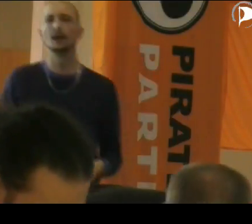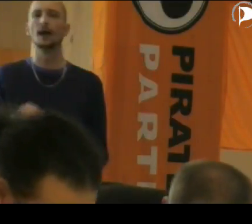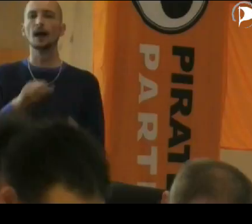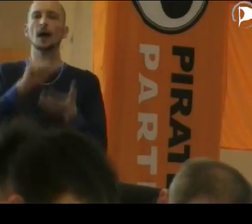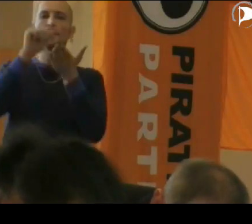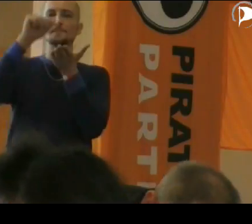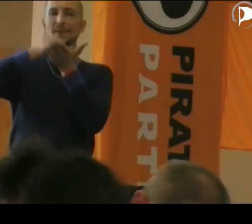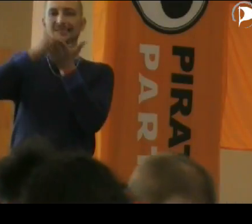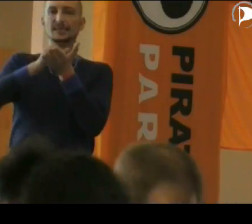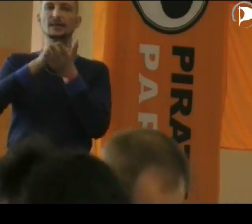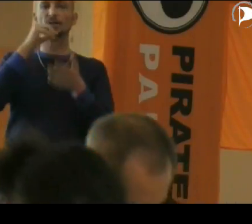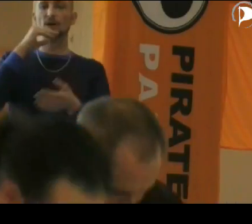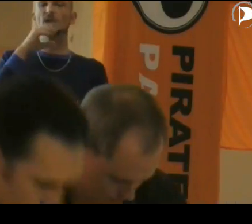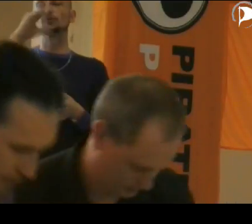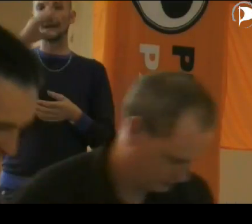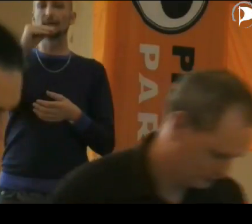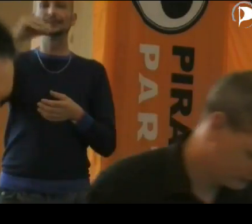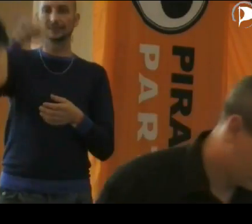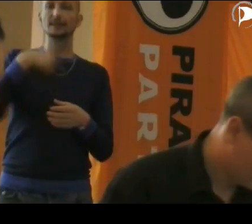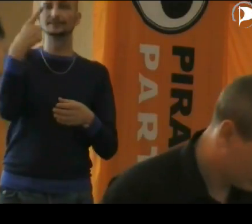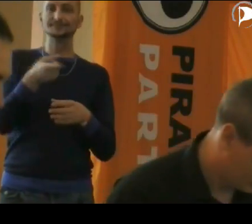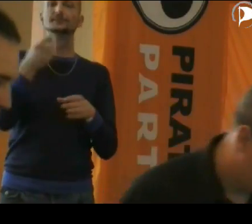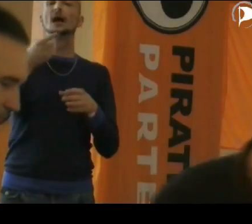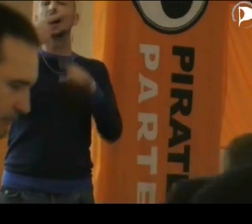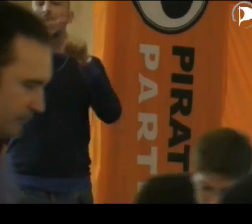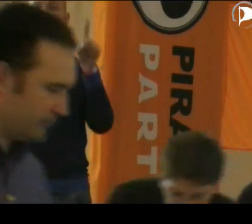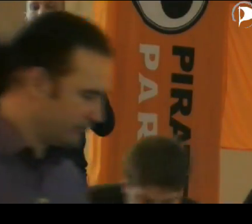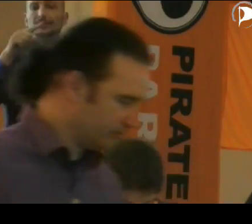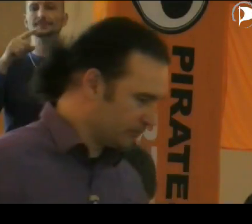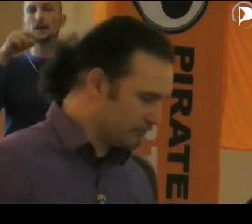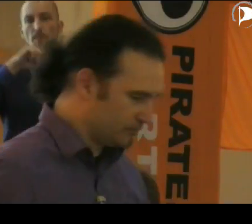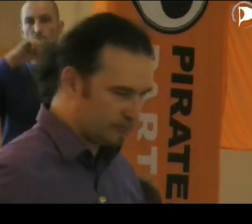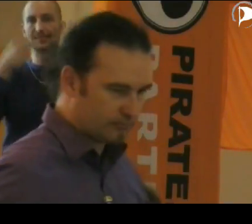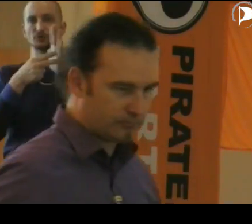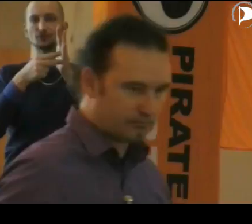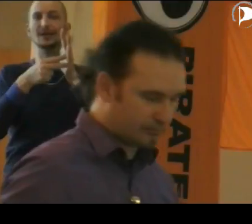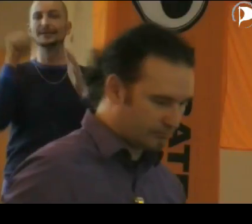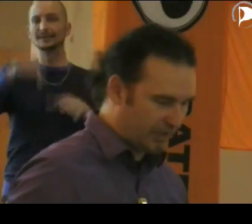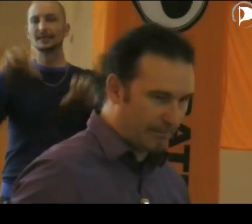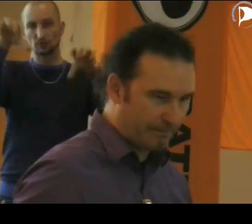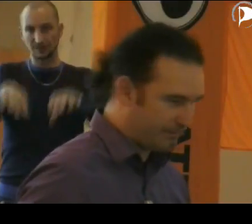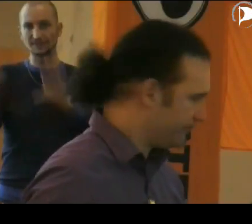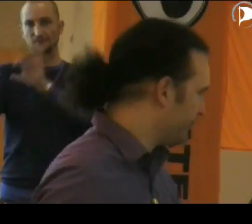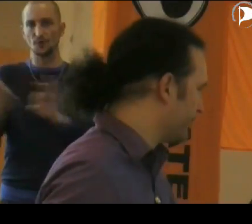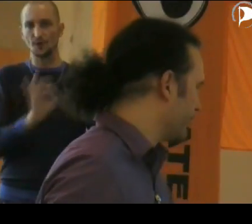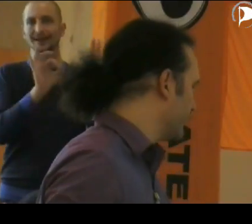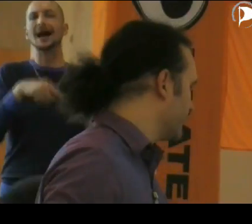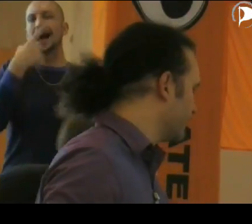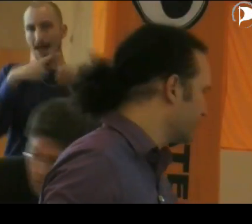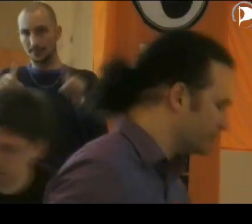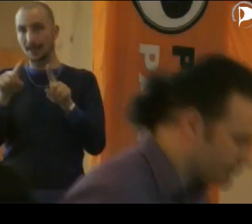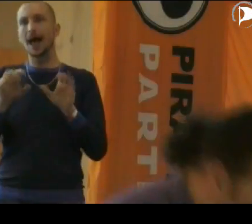volks vorherigen politischen geschäfts hören und andere in der pressearbeit bereits zugesichert bekommen